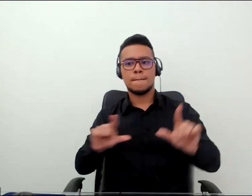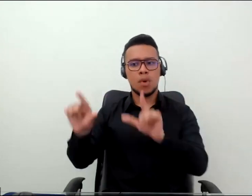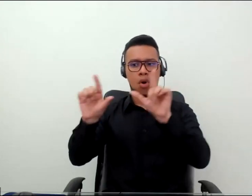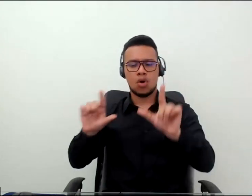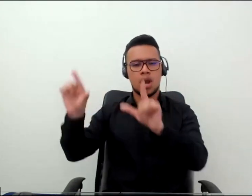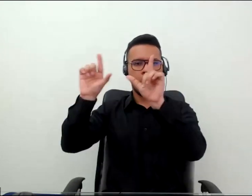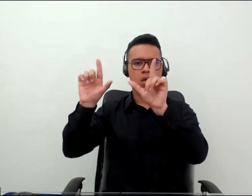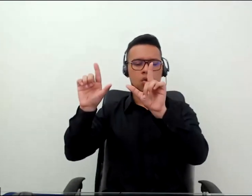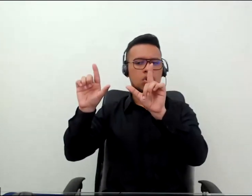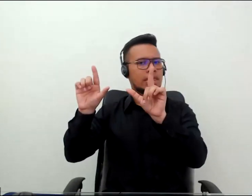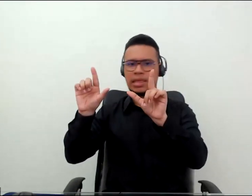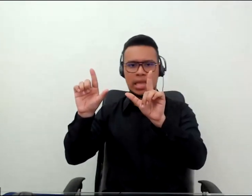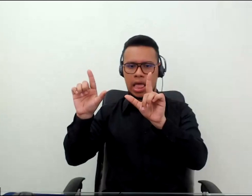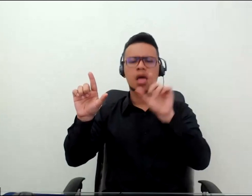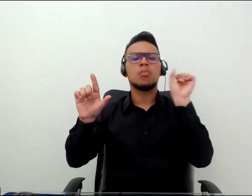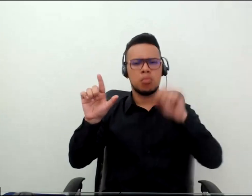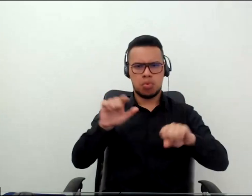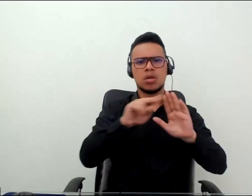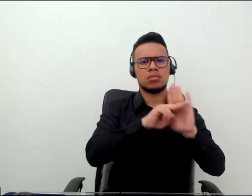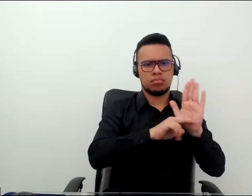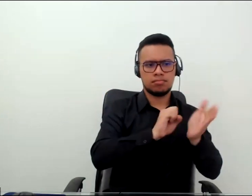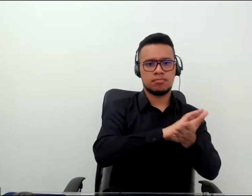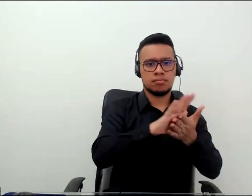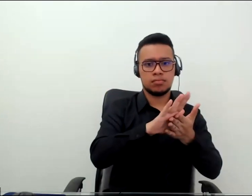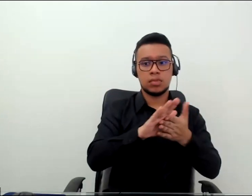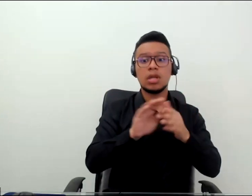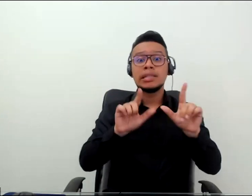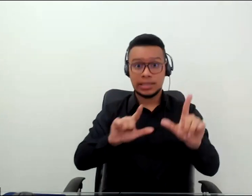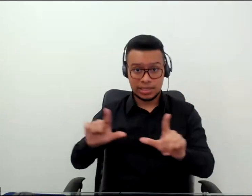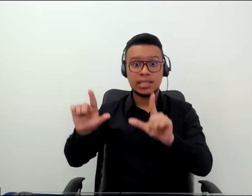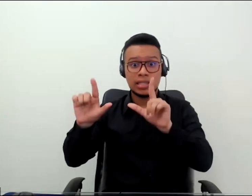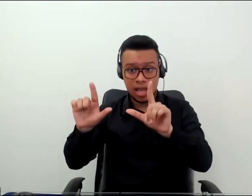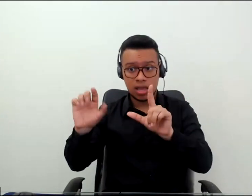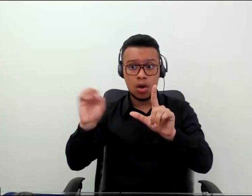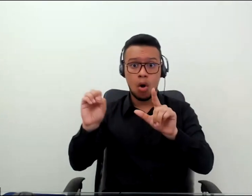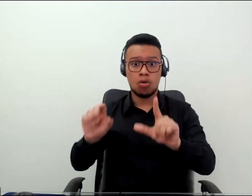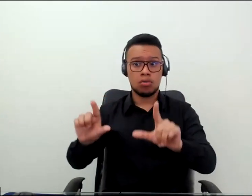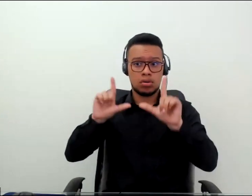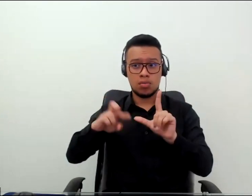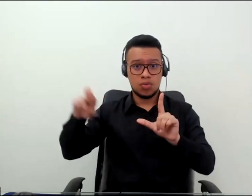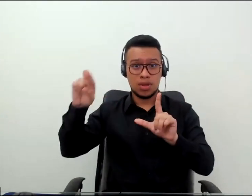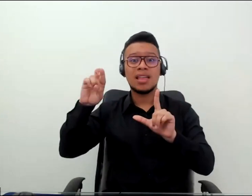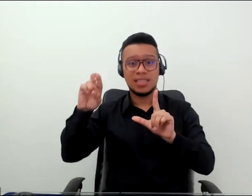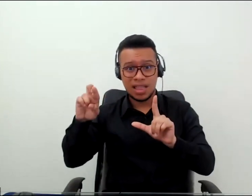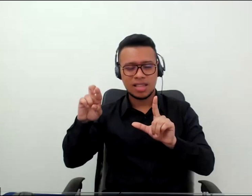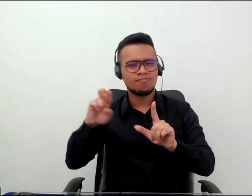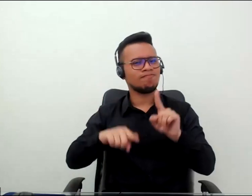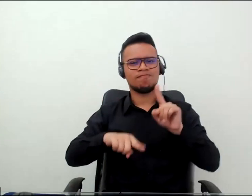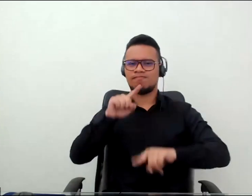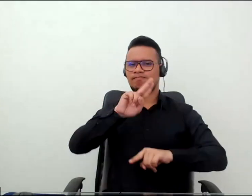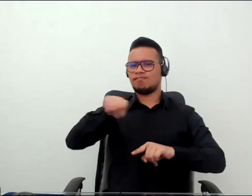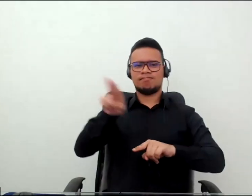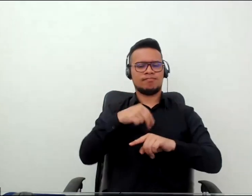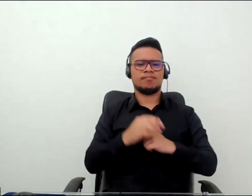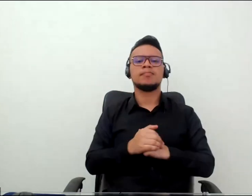título bajo el convenio sena bajo el convenio que nosotros tenemos o cualquier otro convenio que nosotros tenemos con diferentes instituciones no